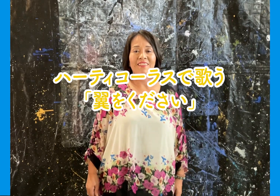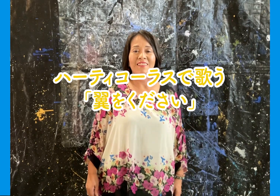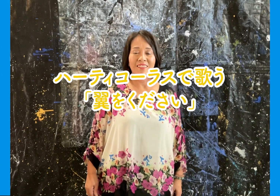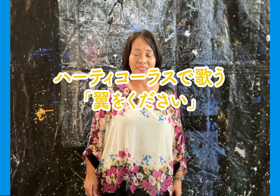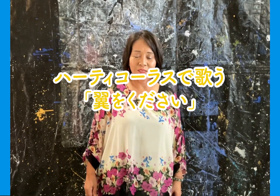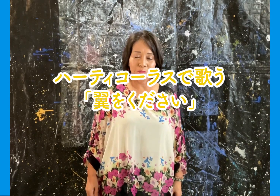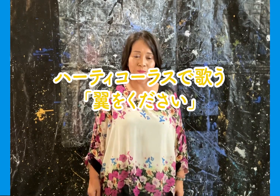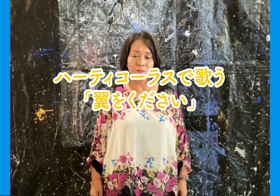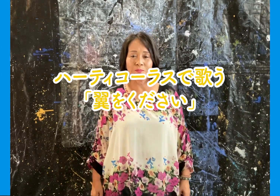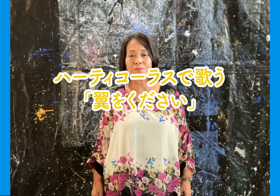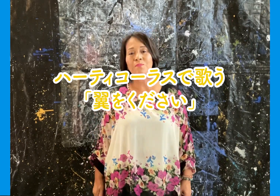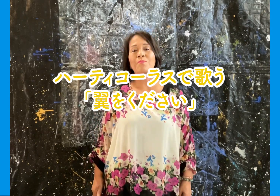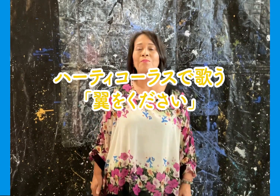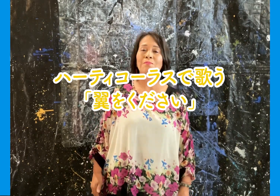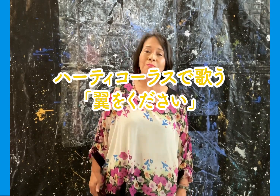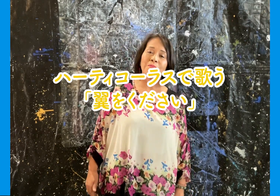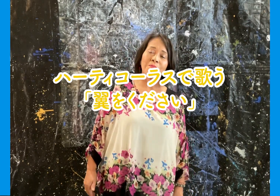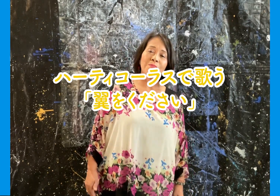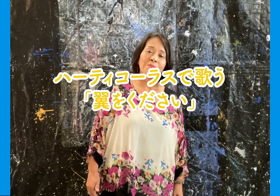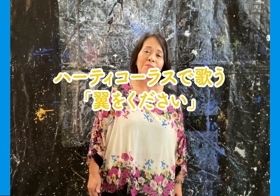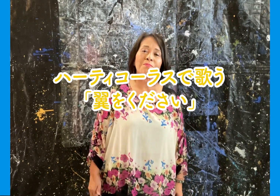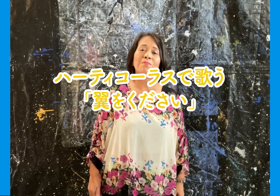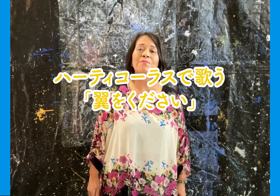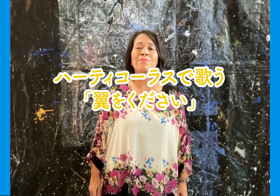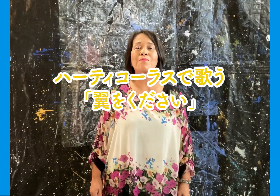パーティーコーラスで歌う翼をください